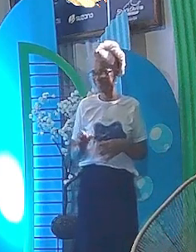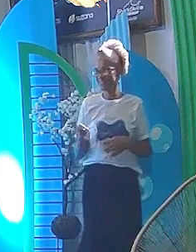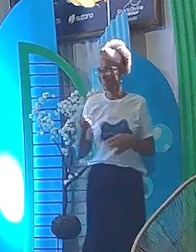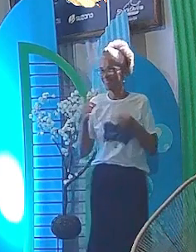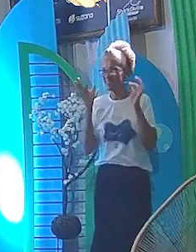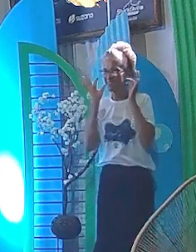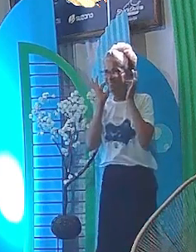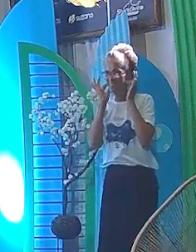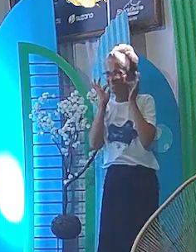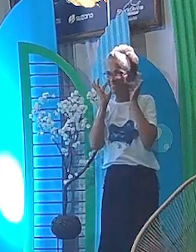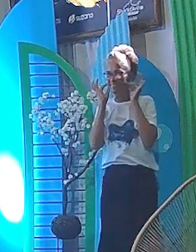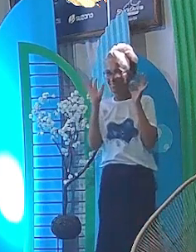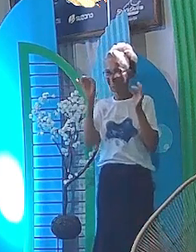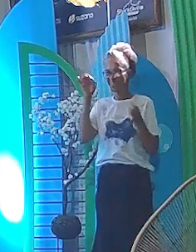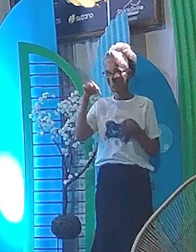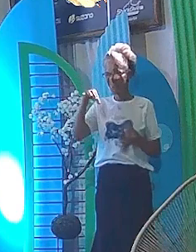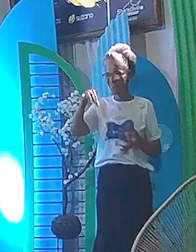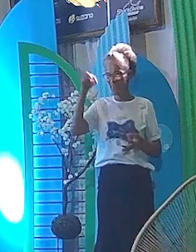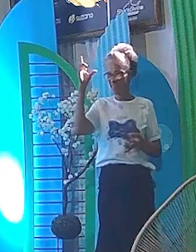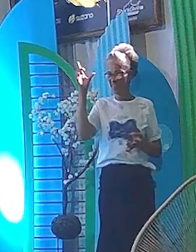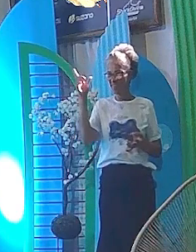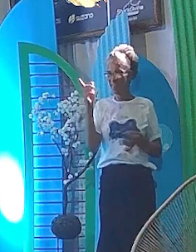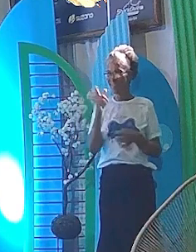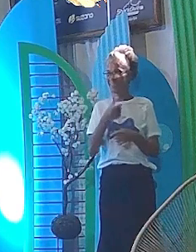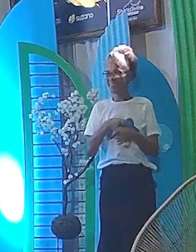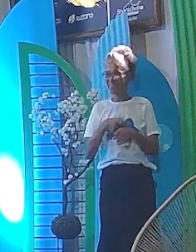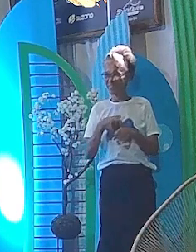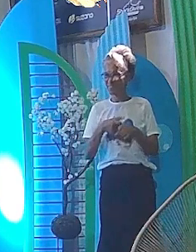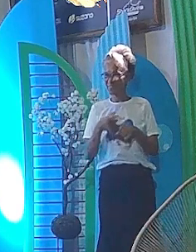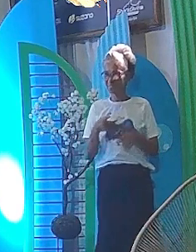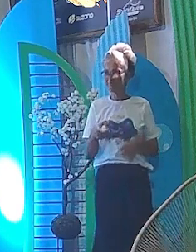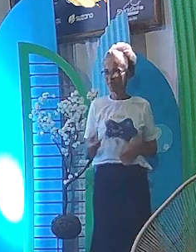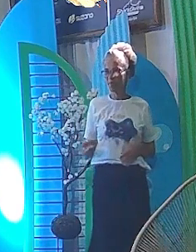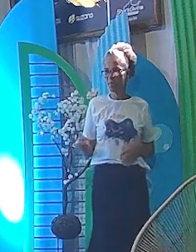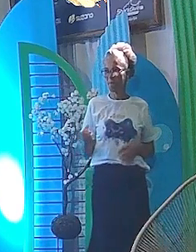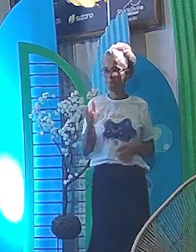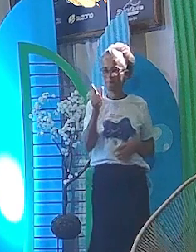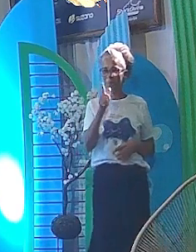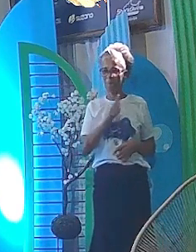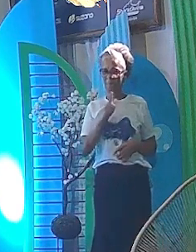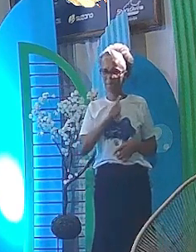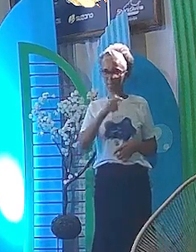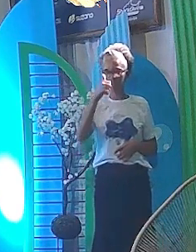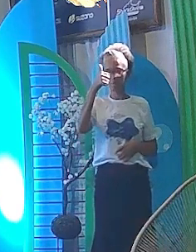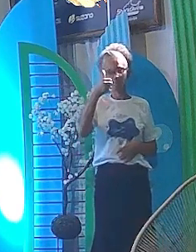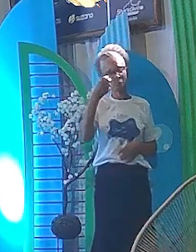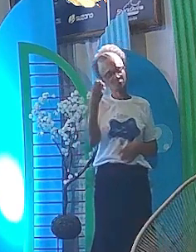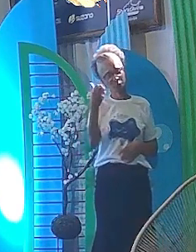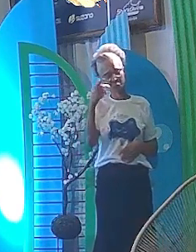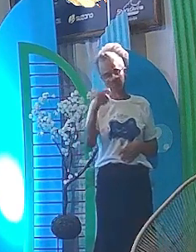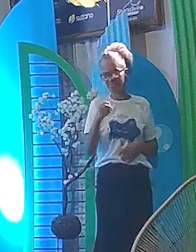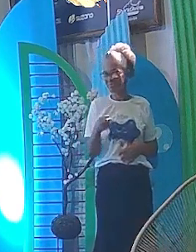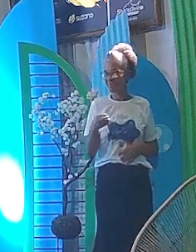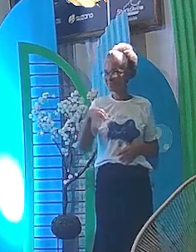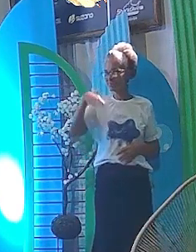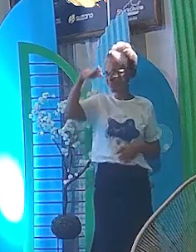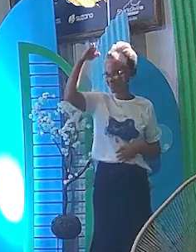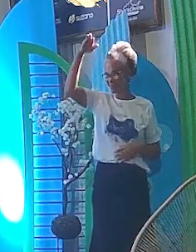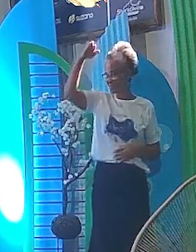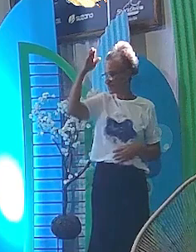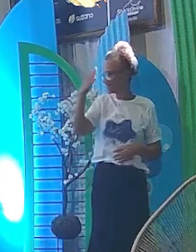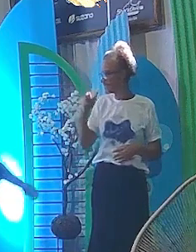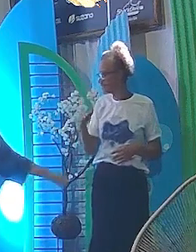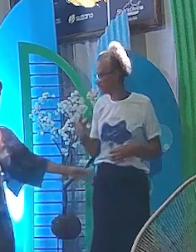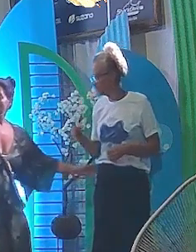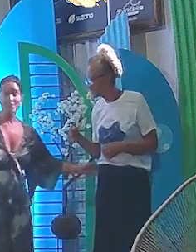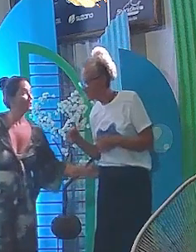usando brincos em gota prateados. Tenho 1,60m de altura, estou usando um